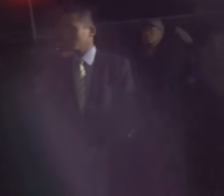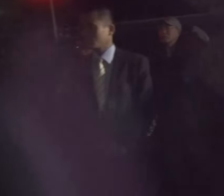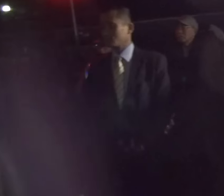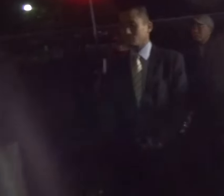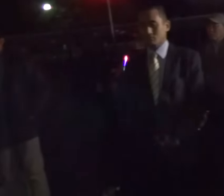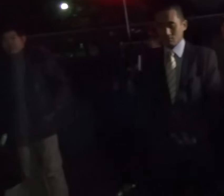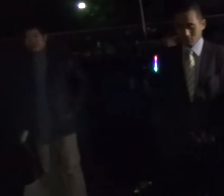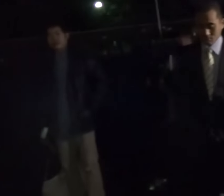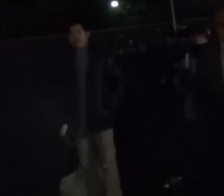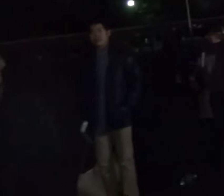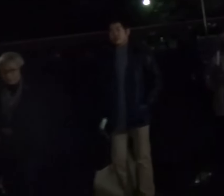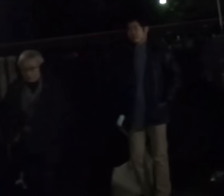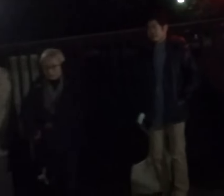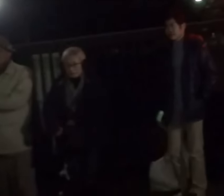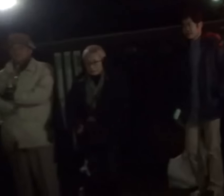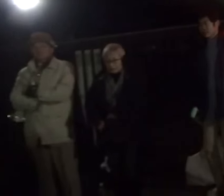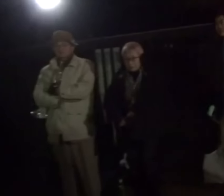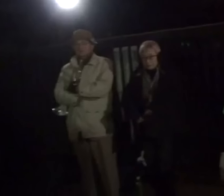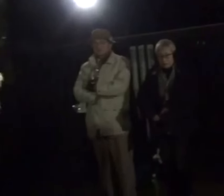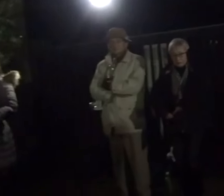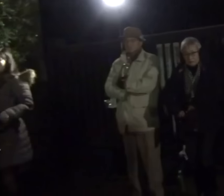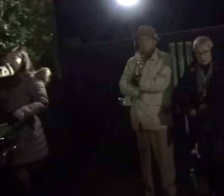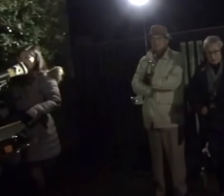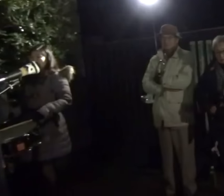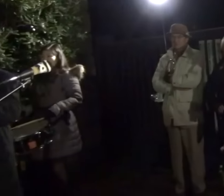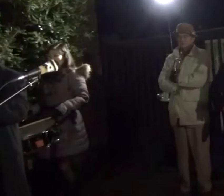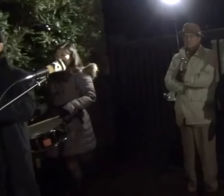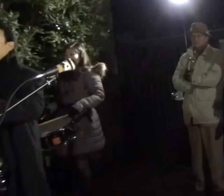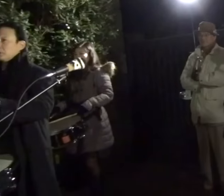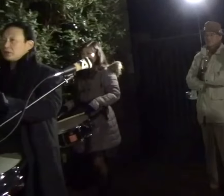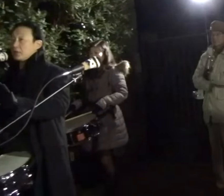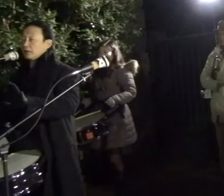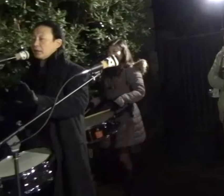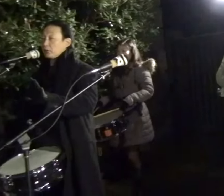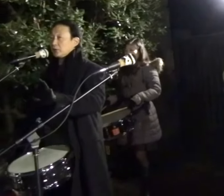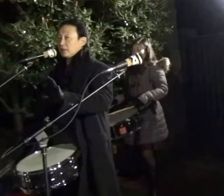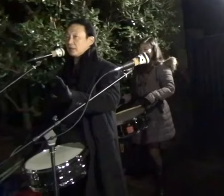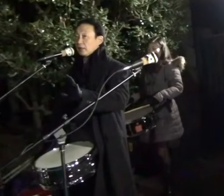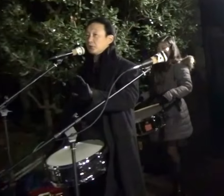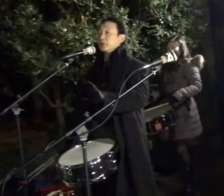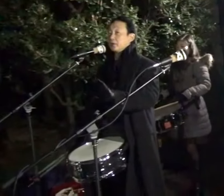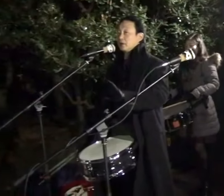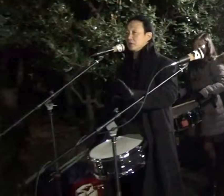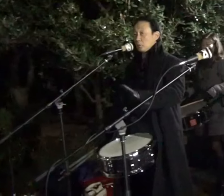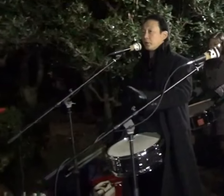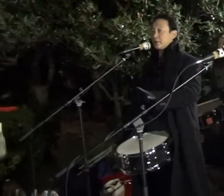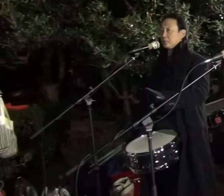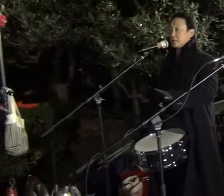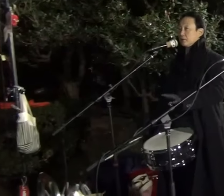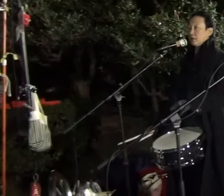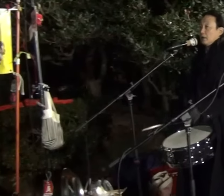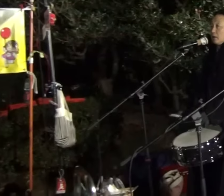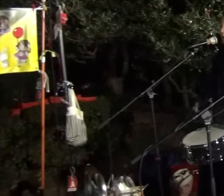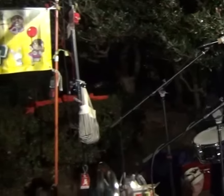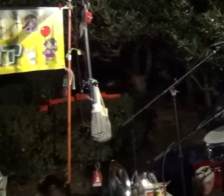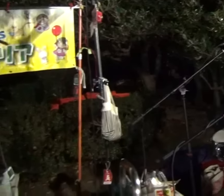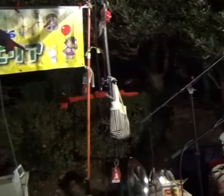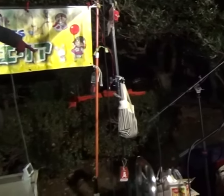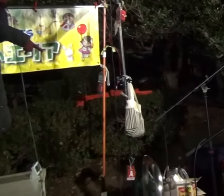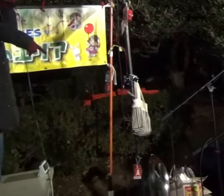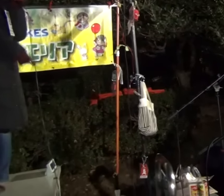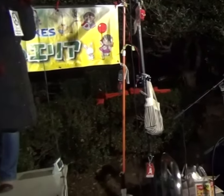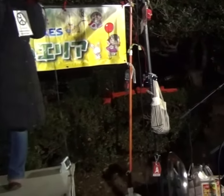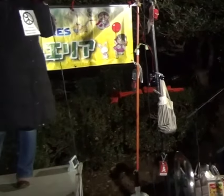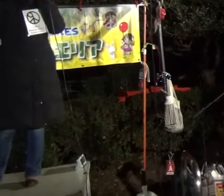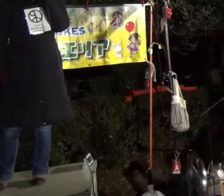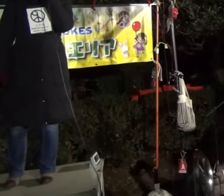がありますからね、あのおっしゃってくださいね、いつでもいつでも言ってください、太鼓叩いてない時だったらいつでもお渡します、 はい、ここにあるので